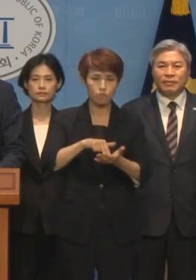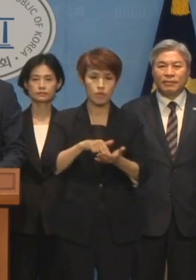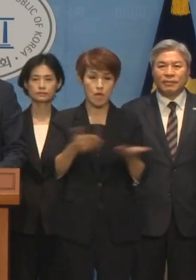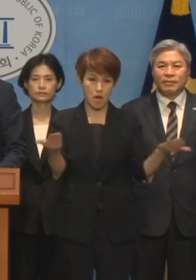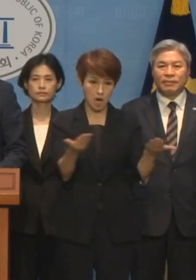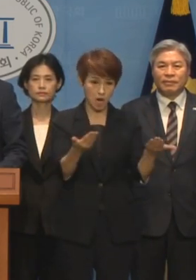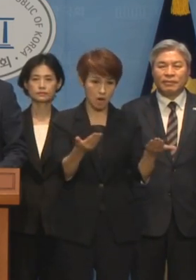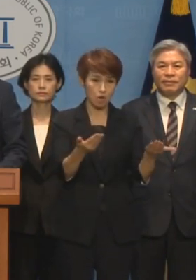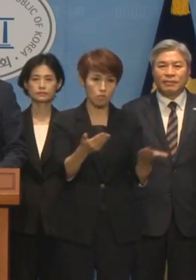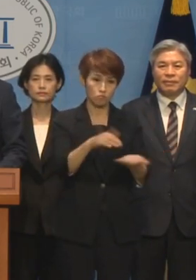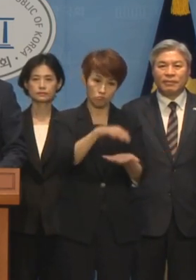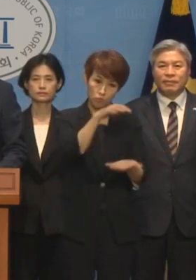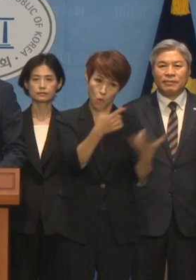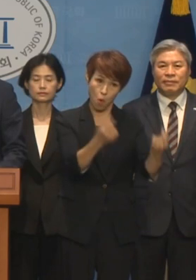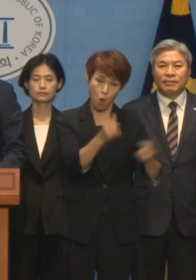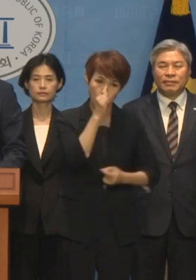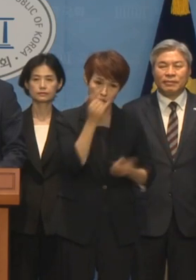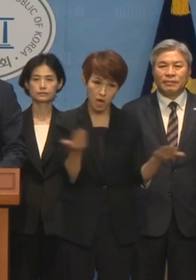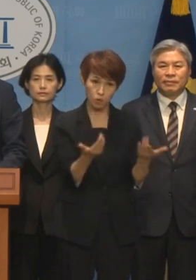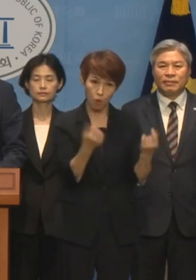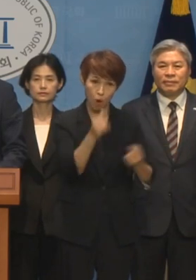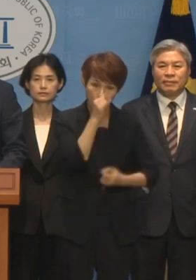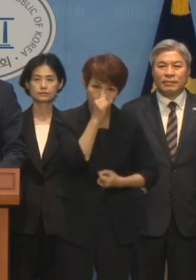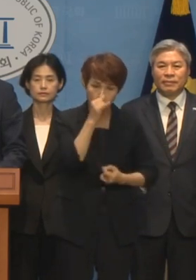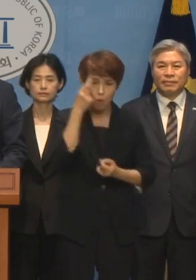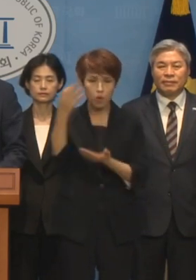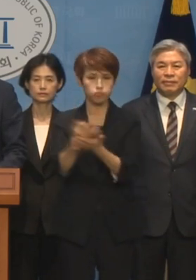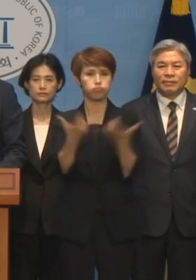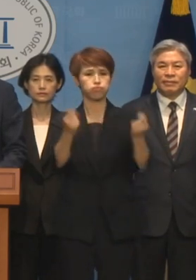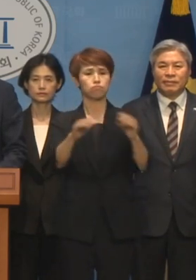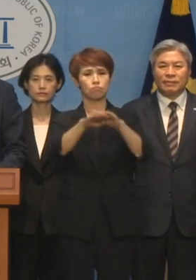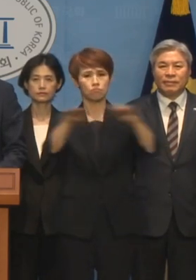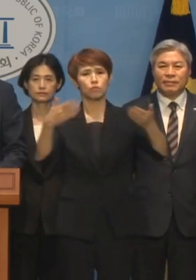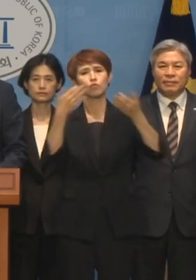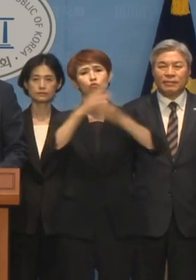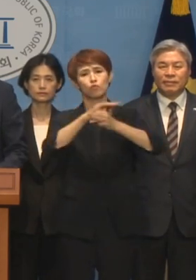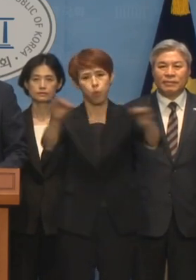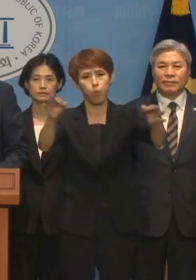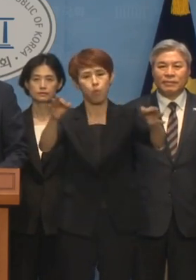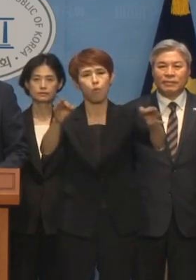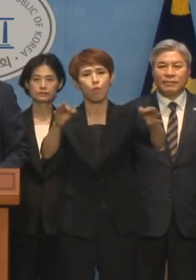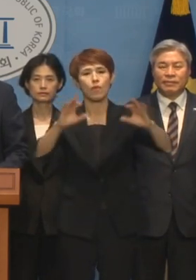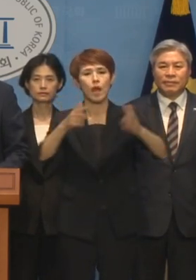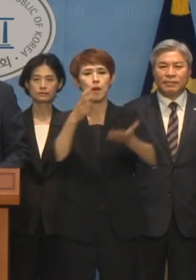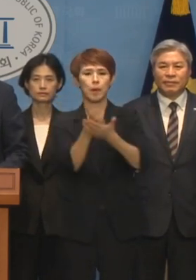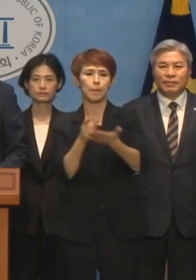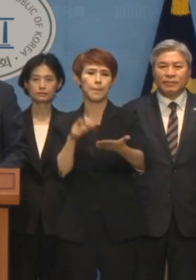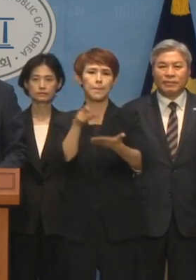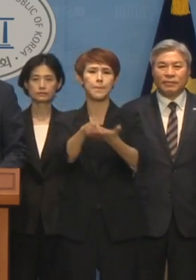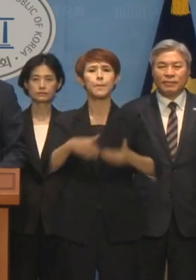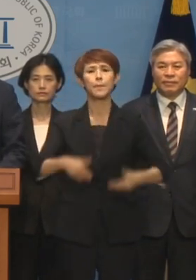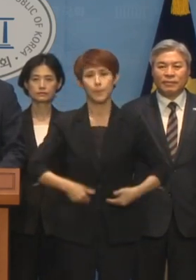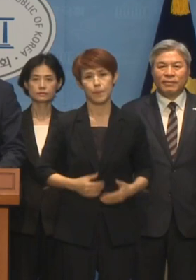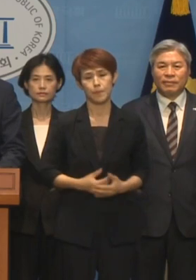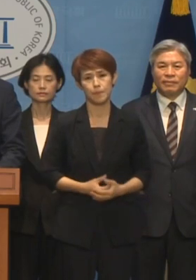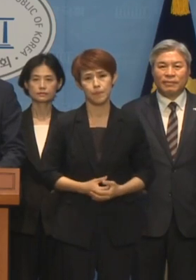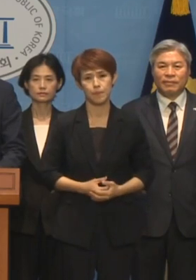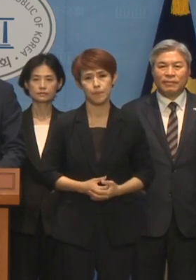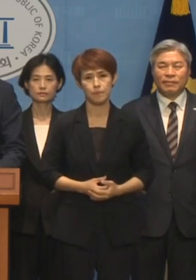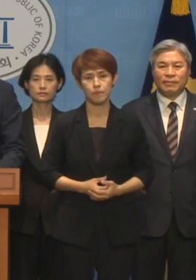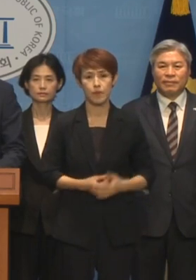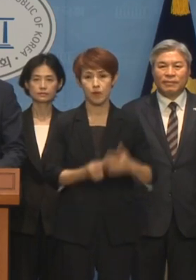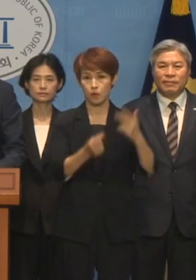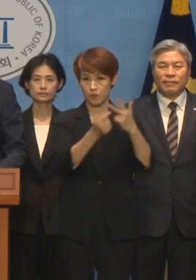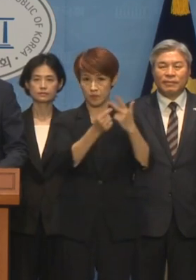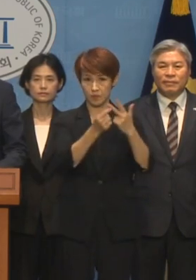대해서는 동일한 수준의 임금이 지급되도록 노력해야 한다라고 헌법에 써놓아야 합니다. 일곱